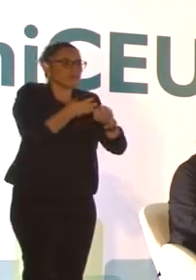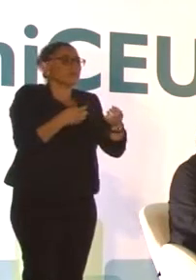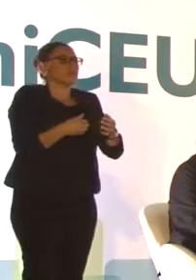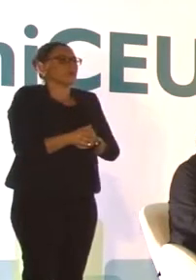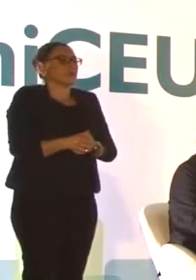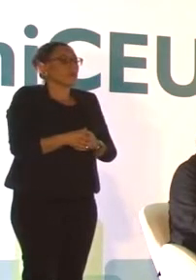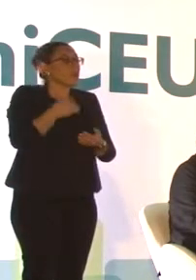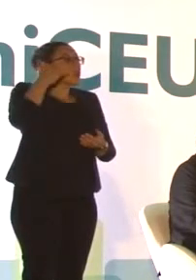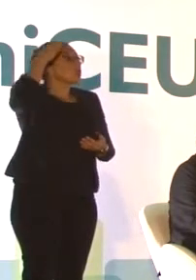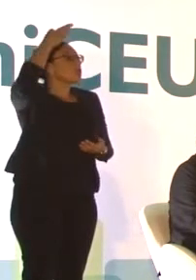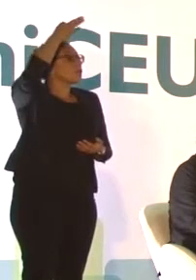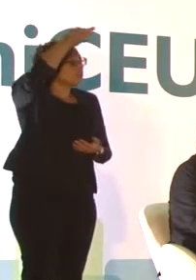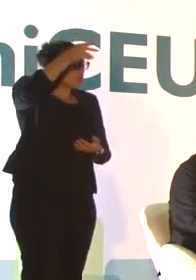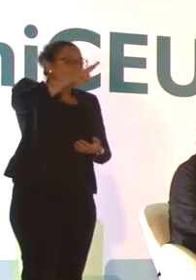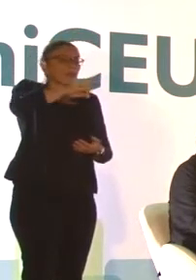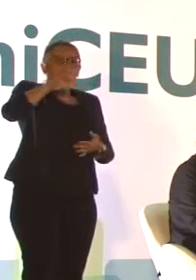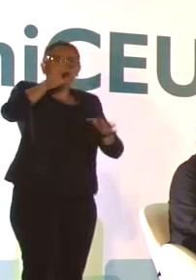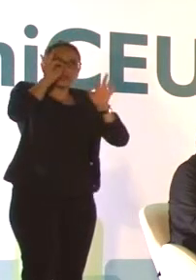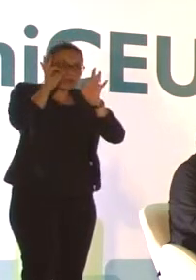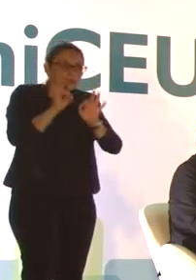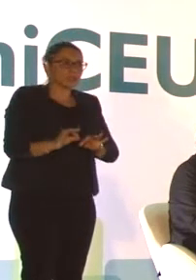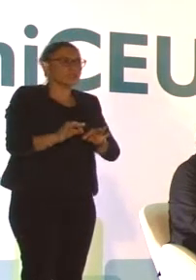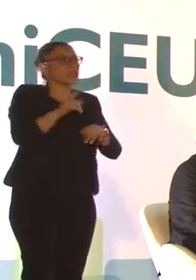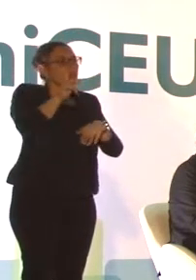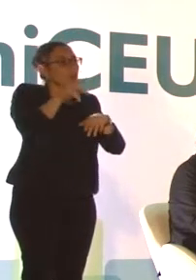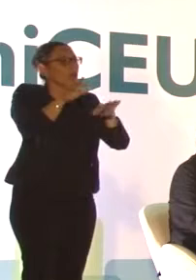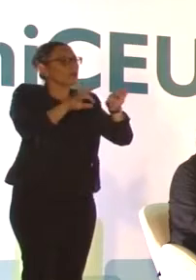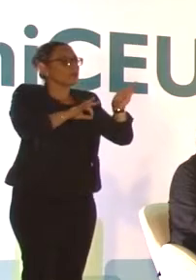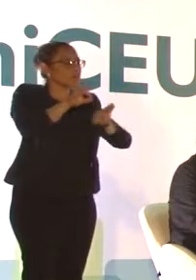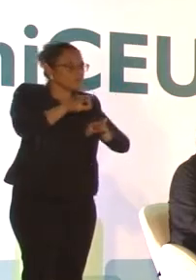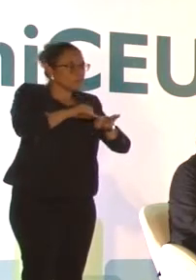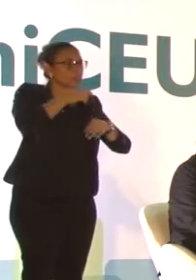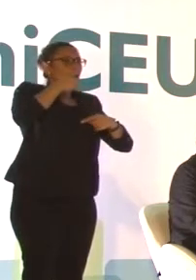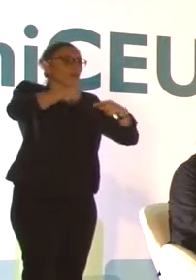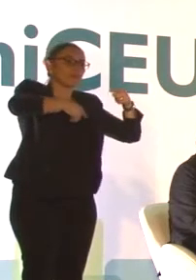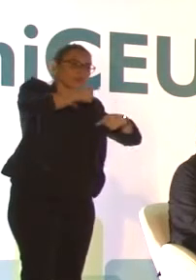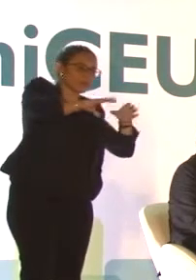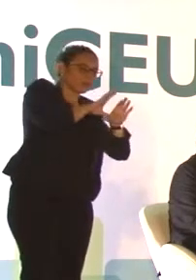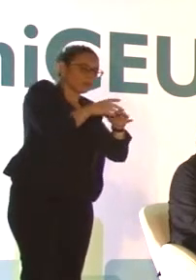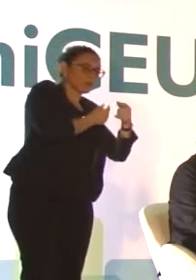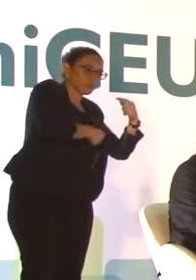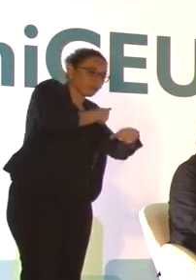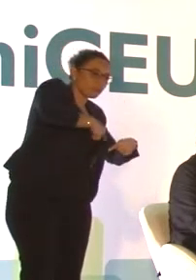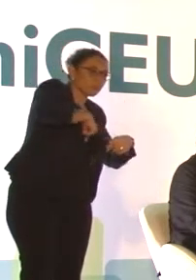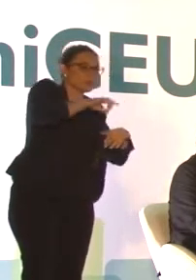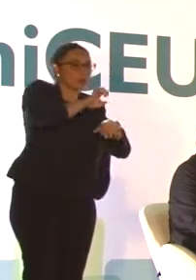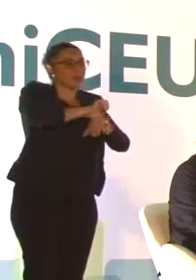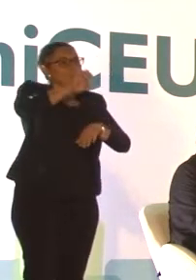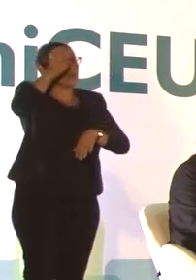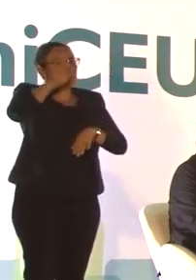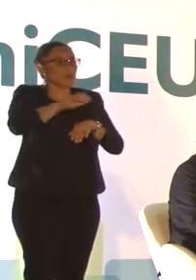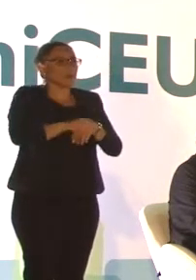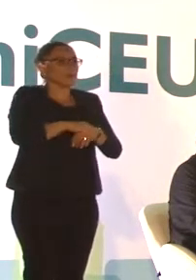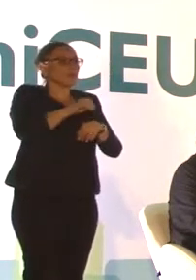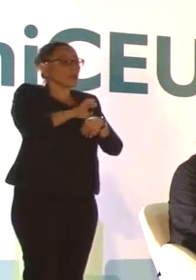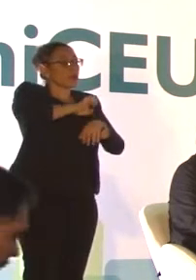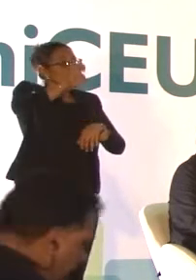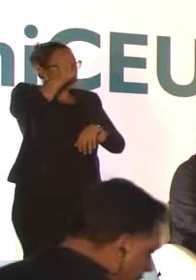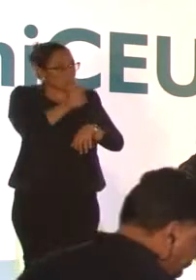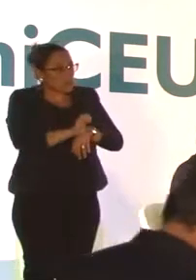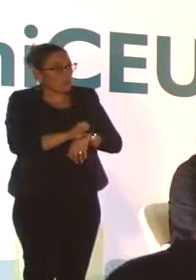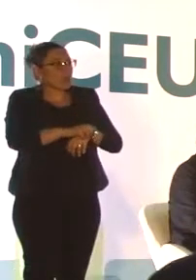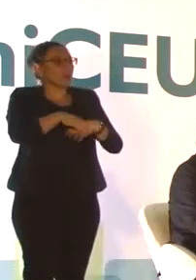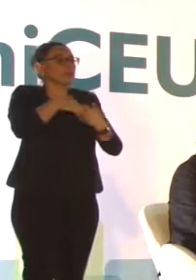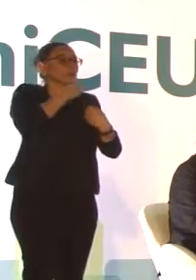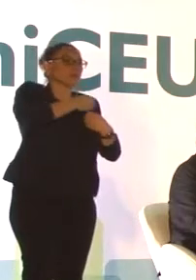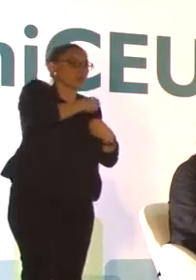vai virar uma política de Estado. Para as prefeituras, para o Estado, para o governo federal, a política de